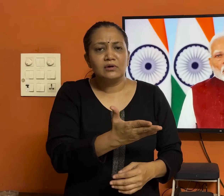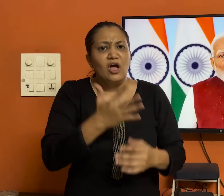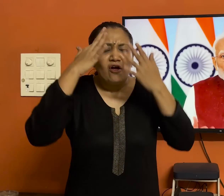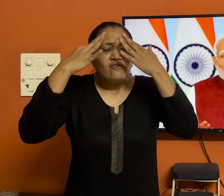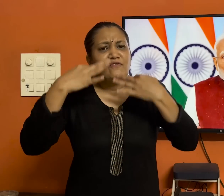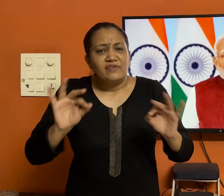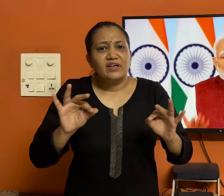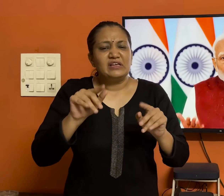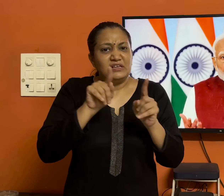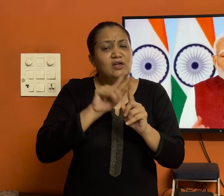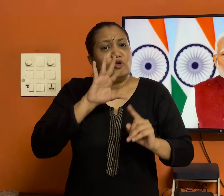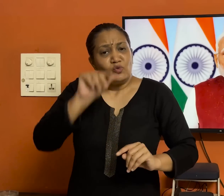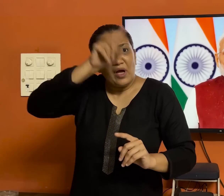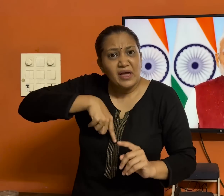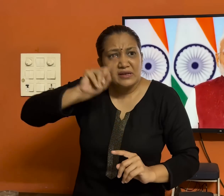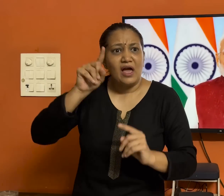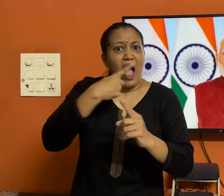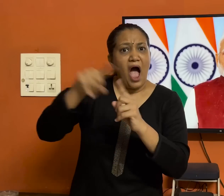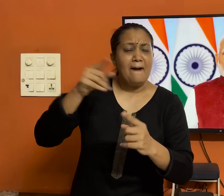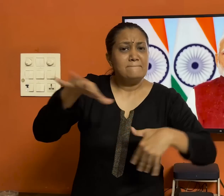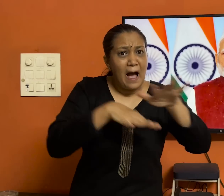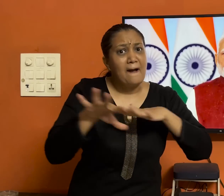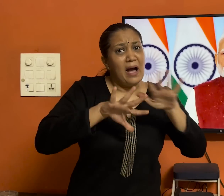जो भारत के खिलाफ साजिशें करते थे,